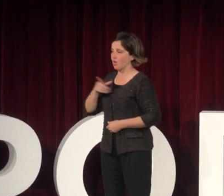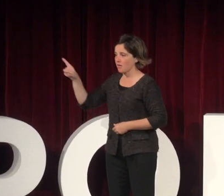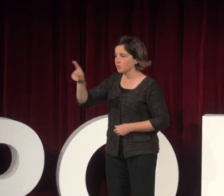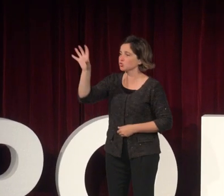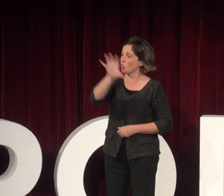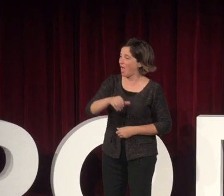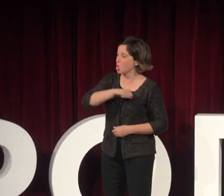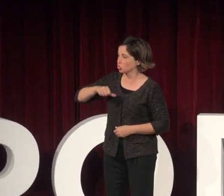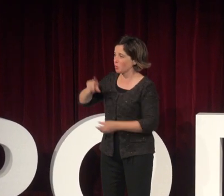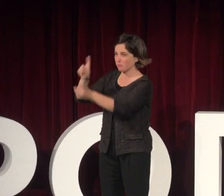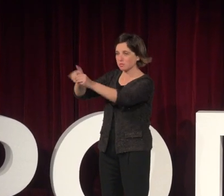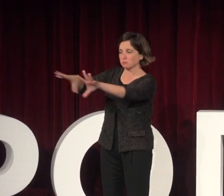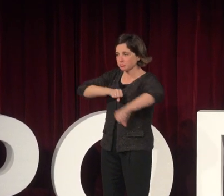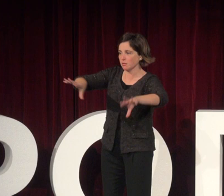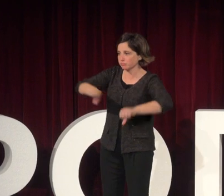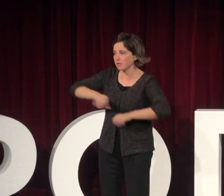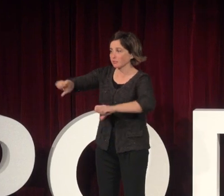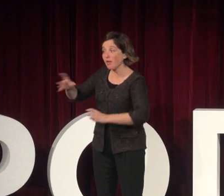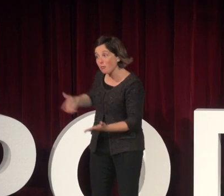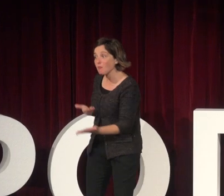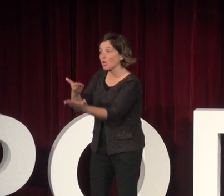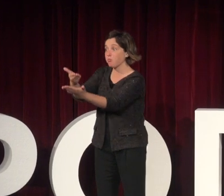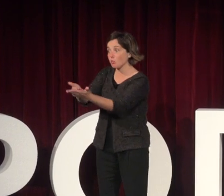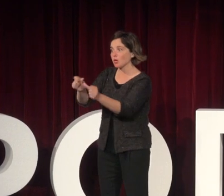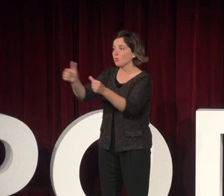en comunidades autónomas, y vamos a proponer